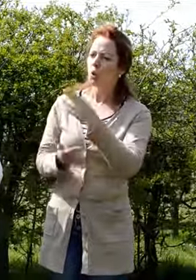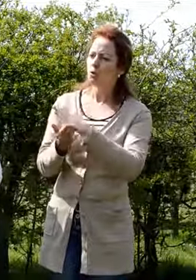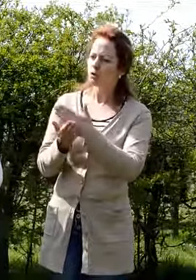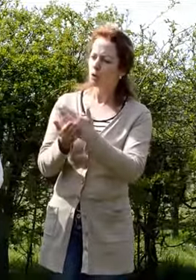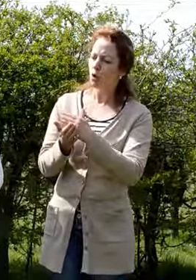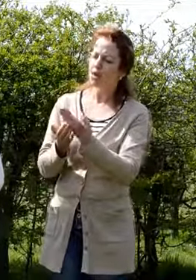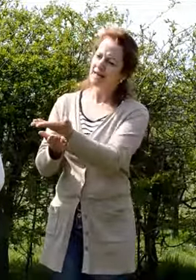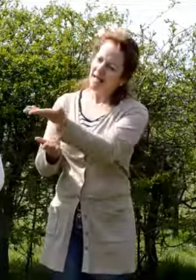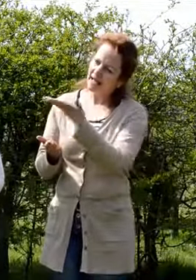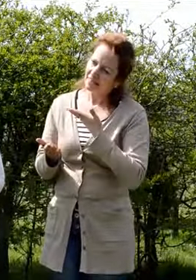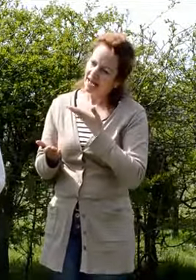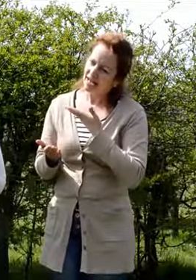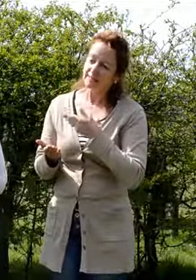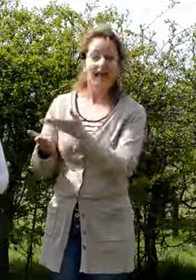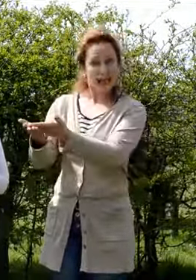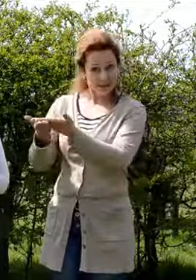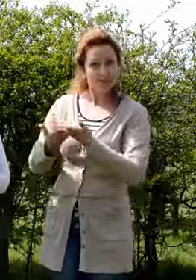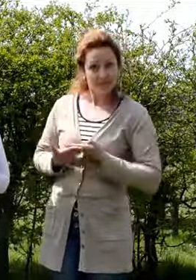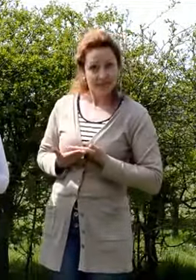doen.